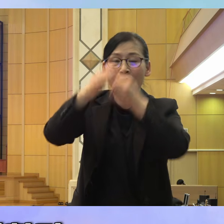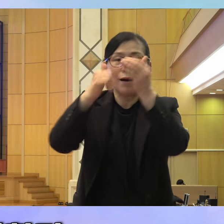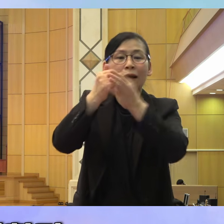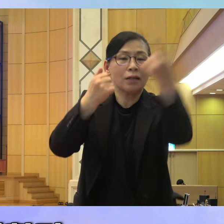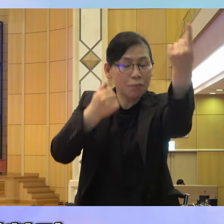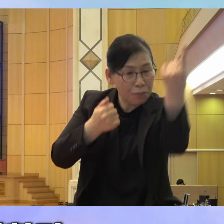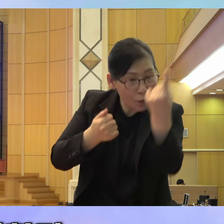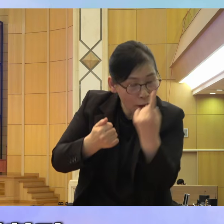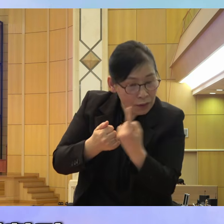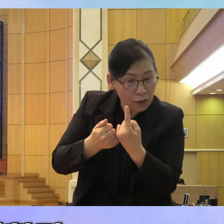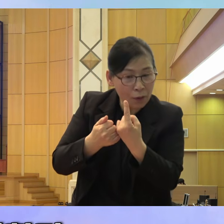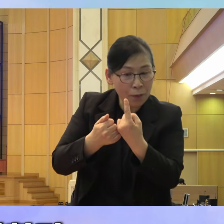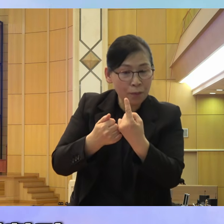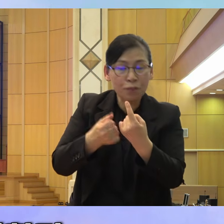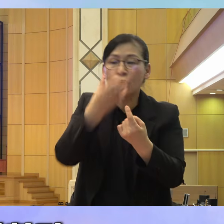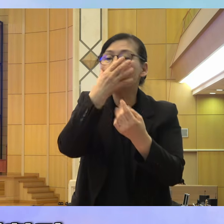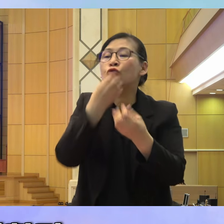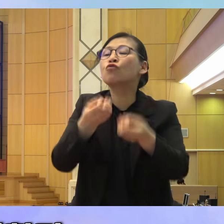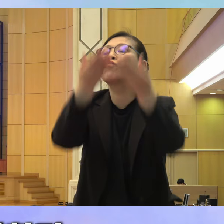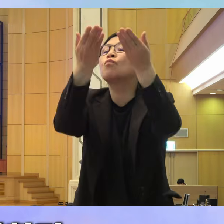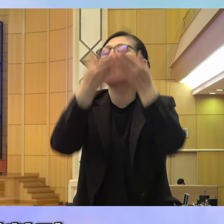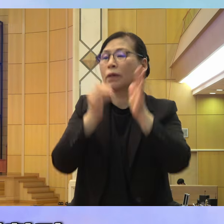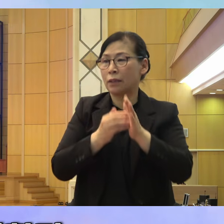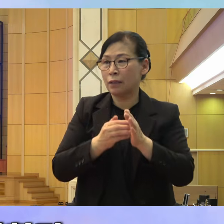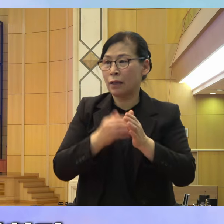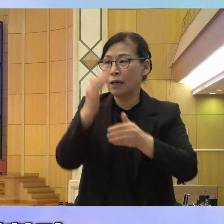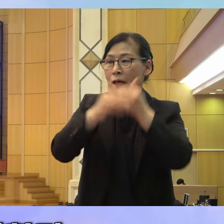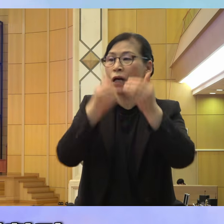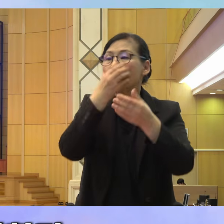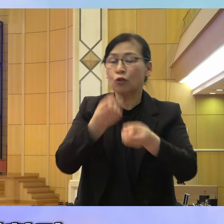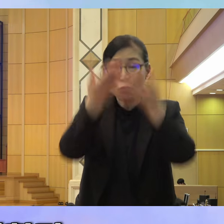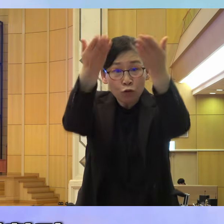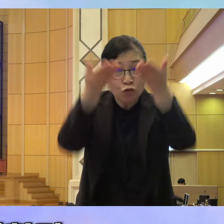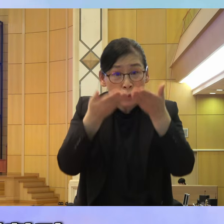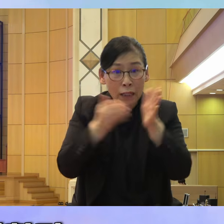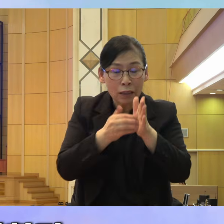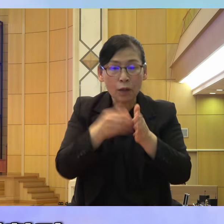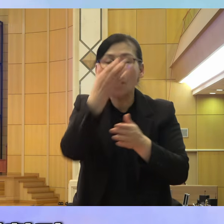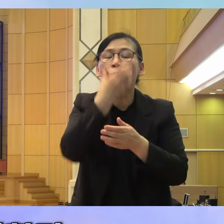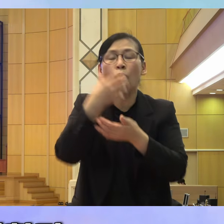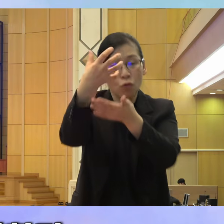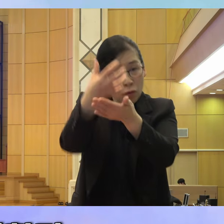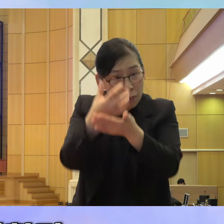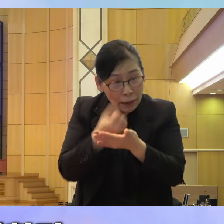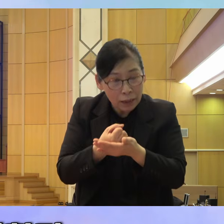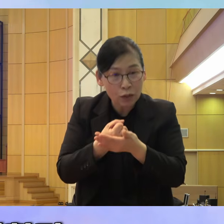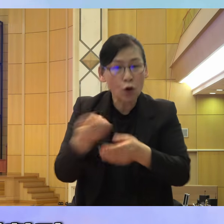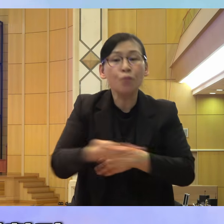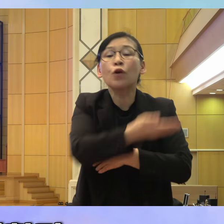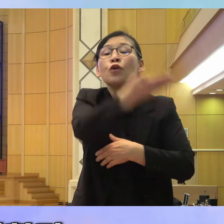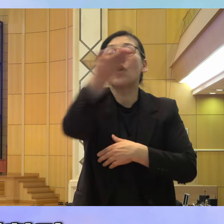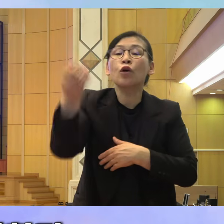와서 뭐 받아야 돼요? 하나님이 복 준다고 했으니까 복을 받아서